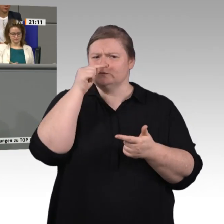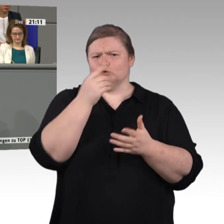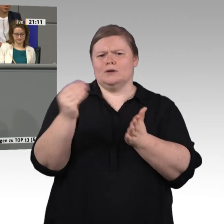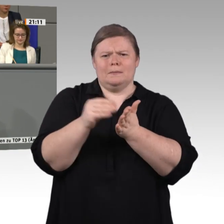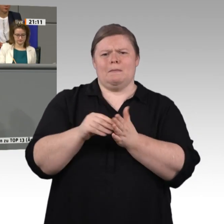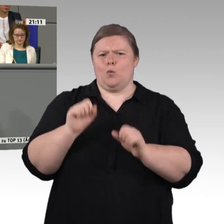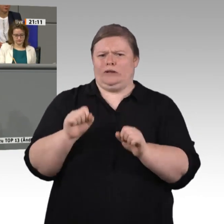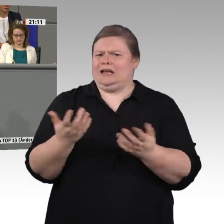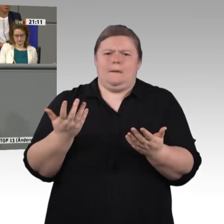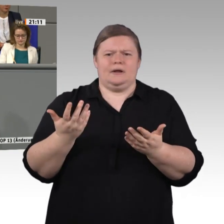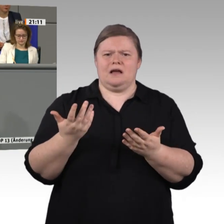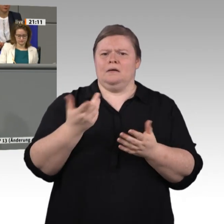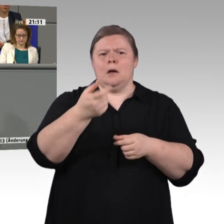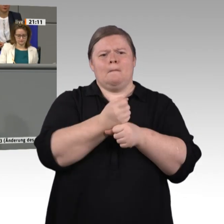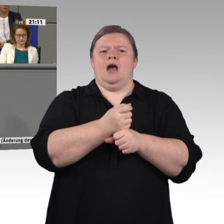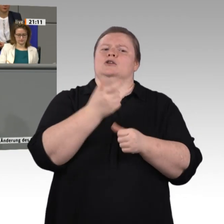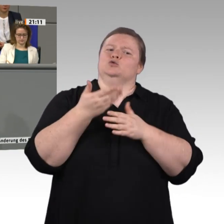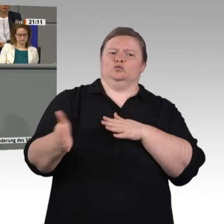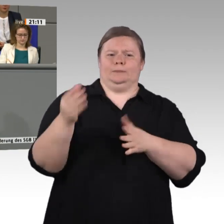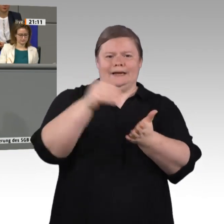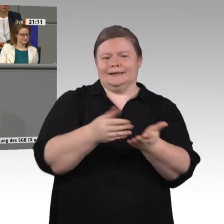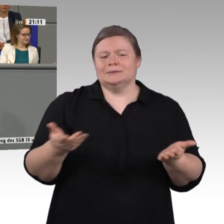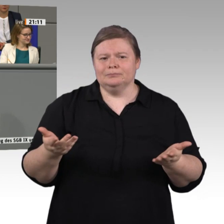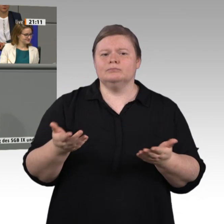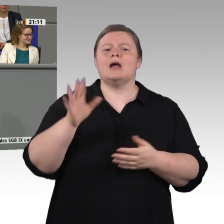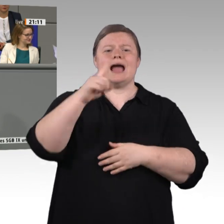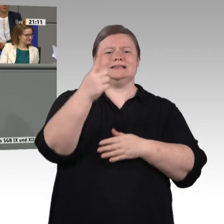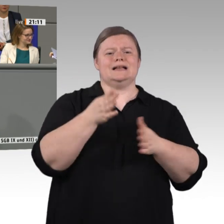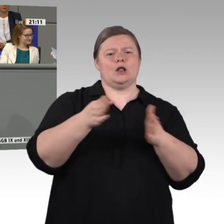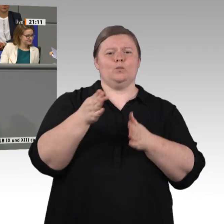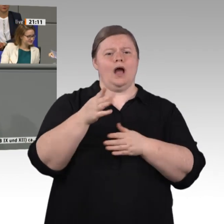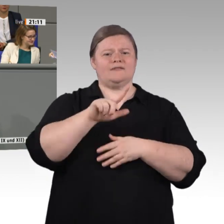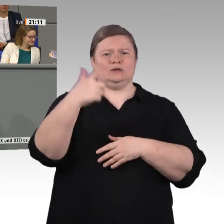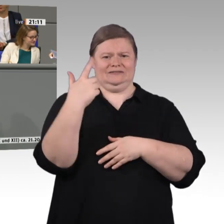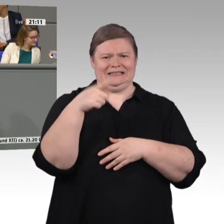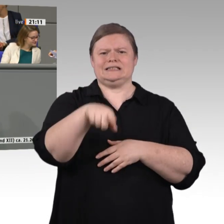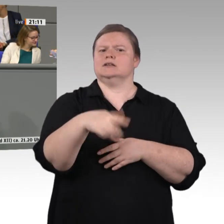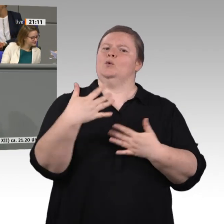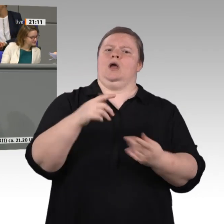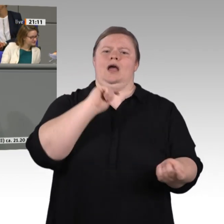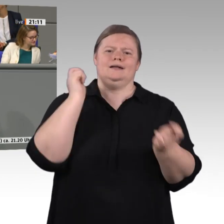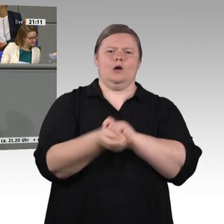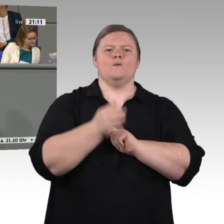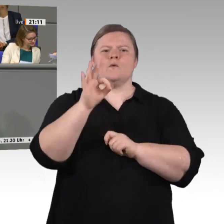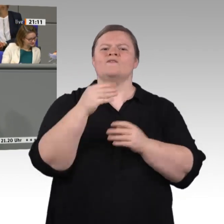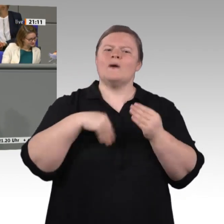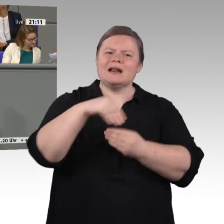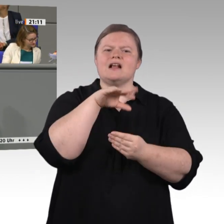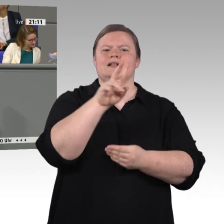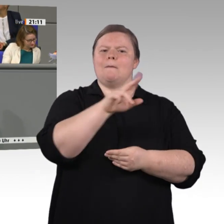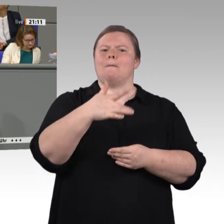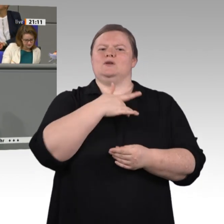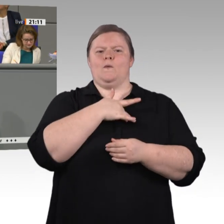dass Quadratmeter und Flächen in den Einrichtungen dem SGB-12-Bereich und dem SGB-9-Bereich zugeordnet werden mussten, um